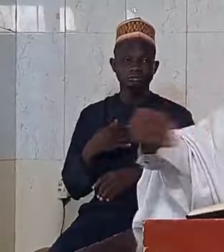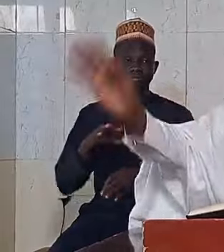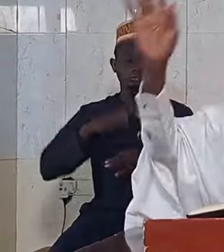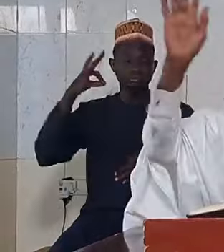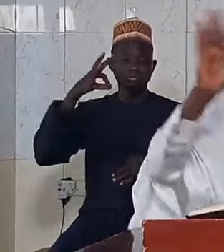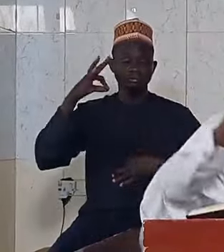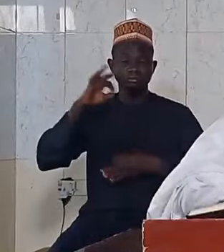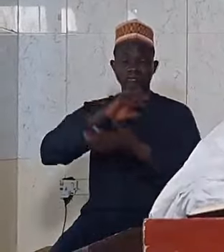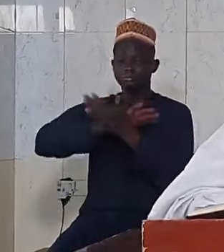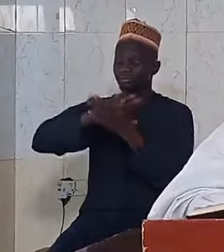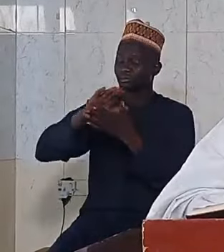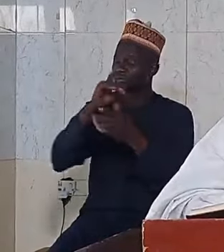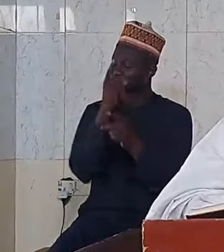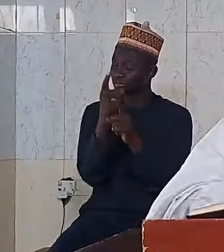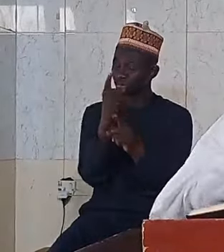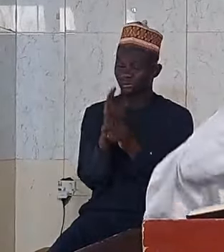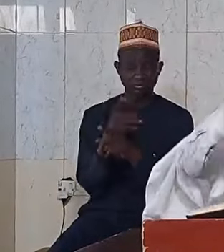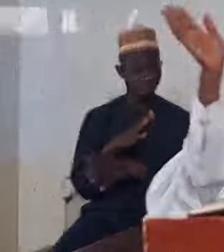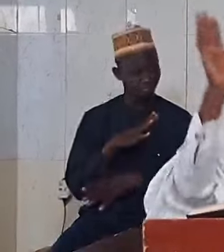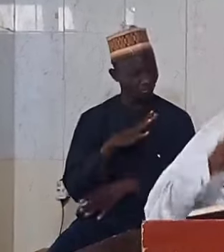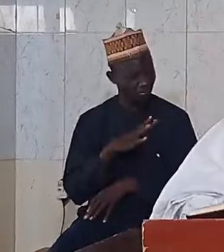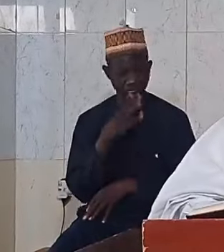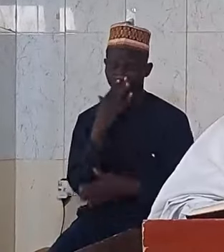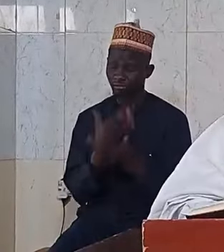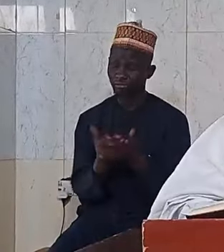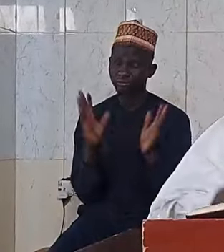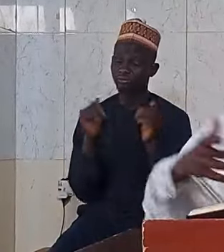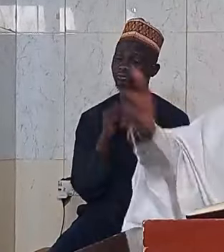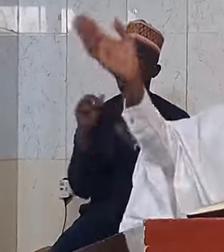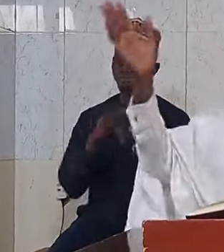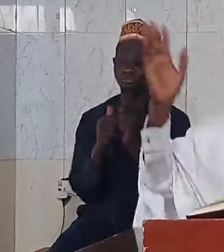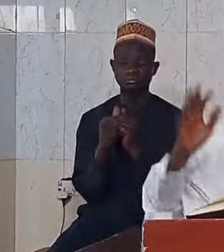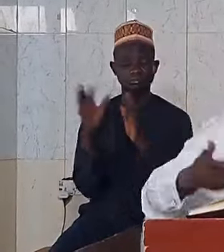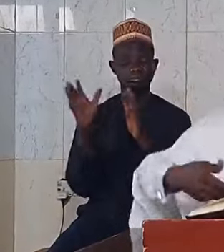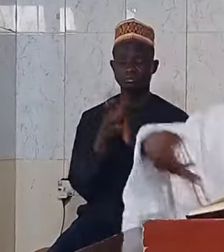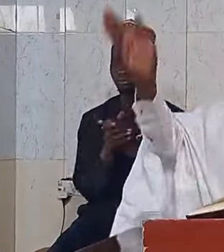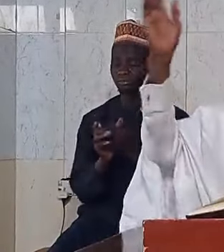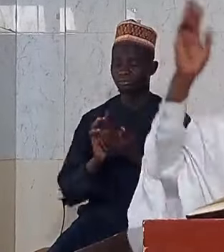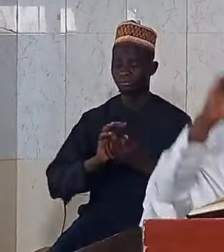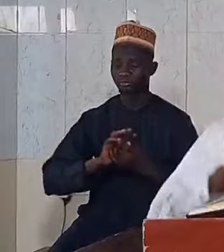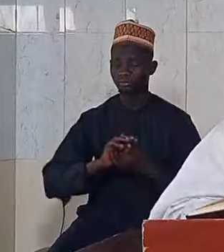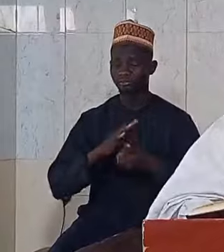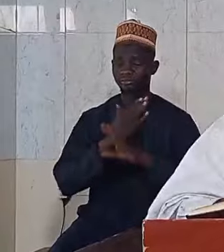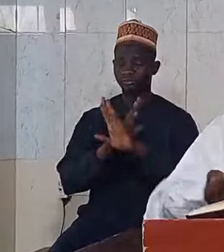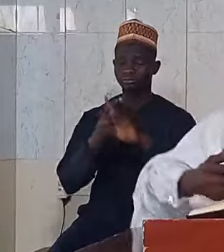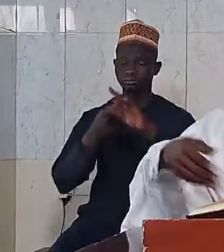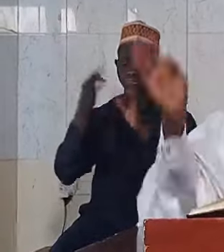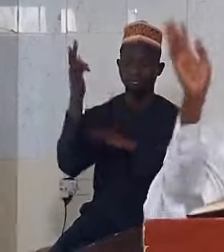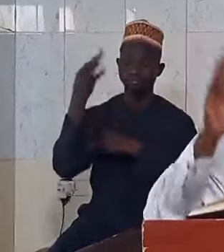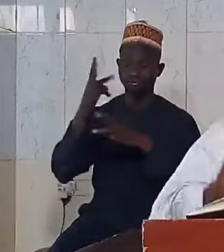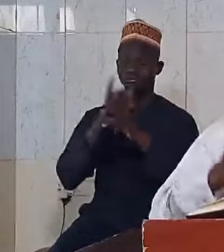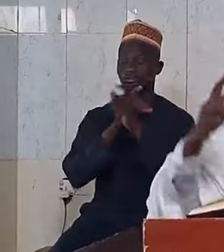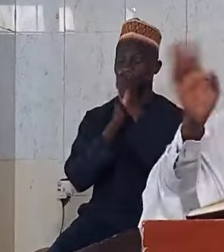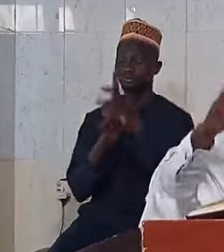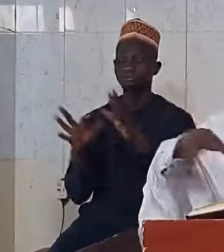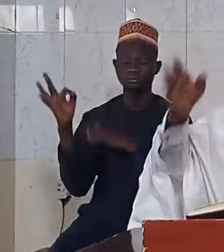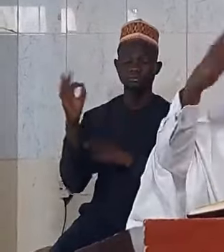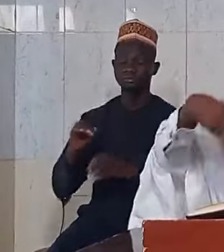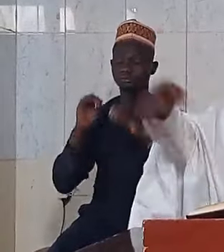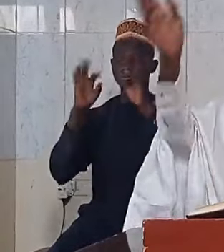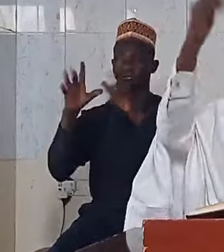أصبح في خير زي وايجري تكين الخير تكين نعمة تكين سالين الله cikin albarka Allah ya sa